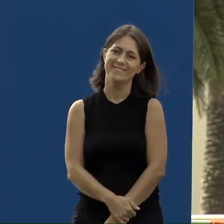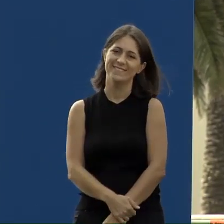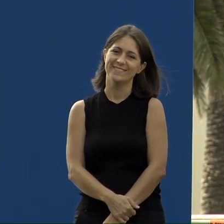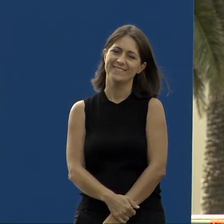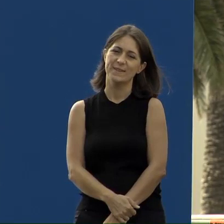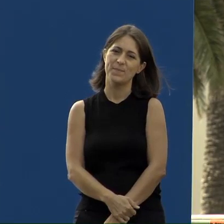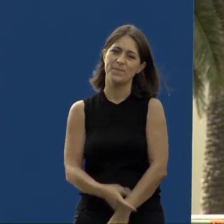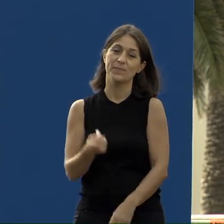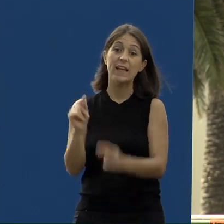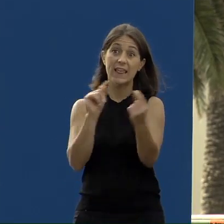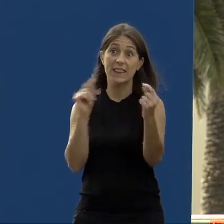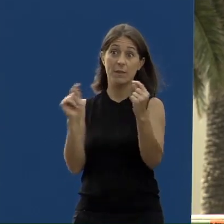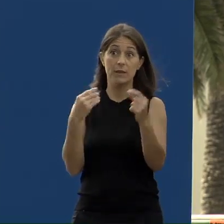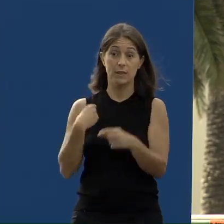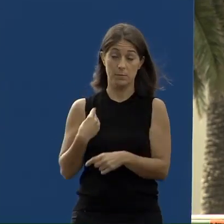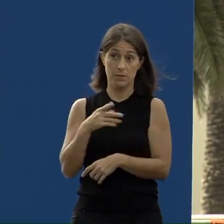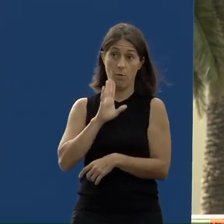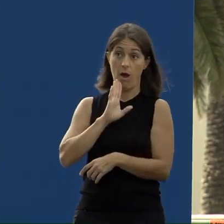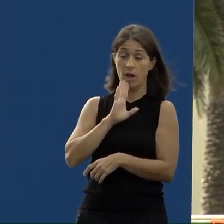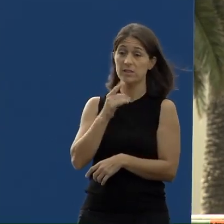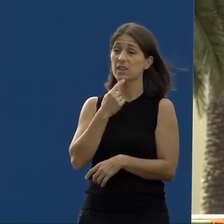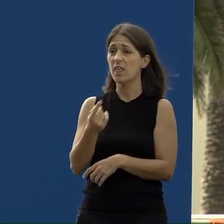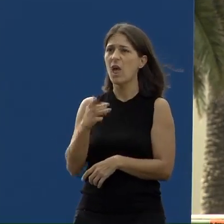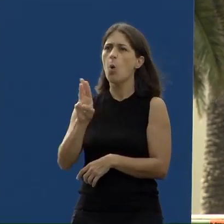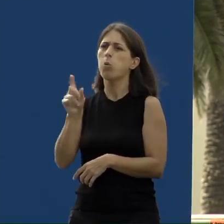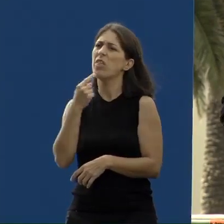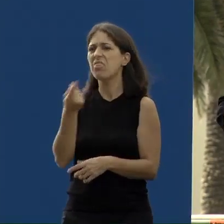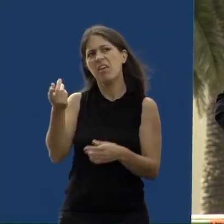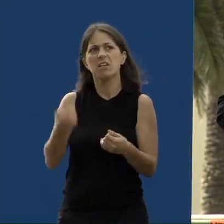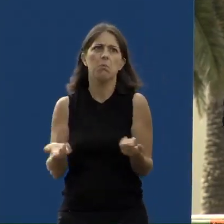Nese debate decía Núñez, pois non, aquí